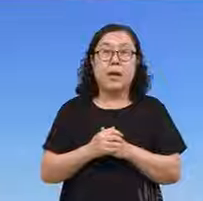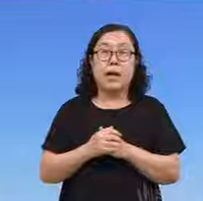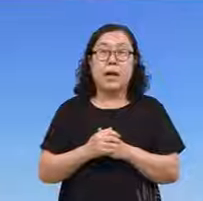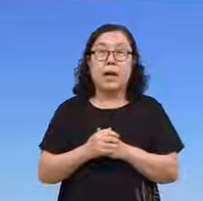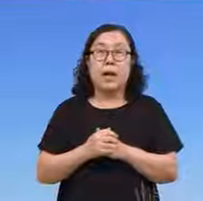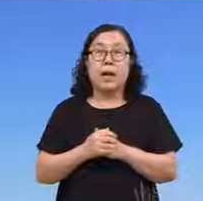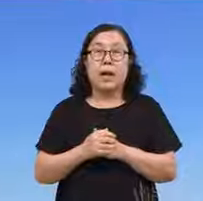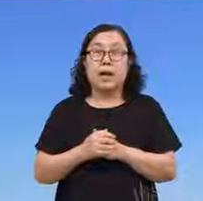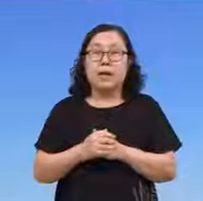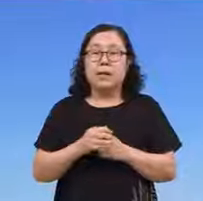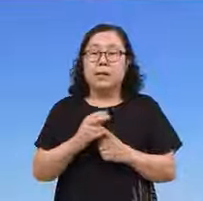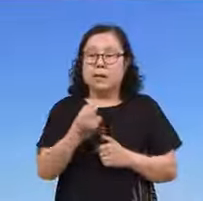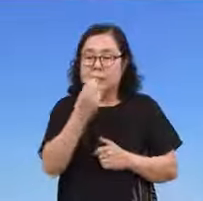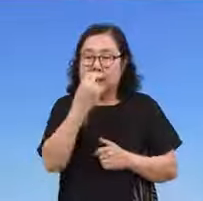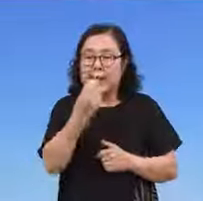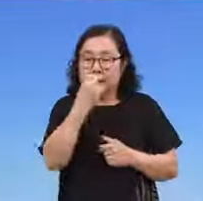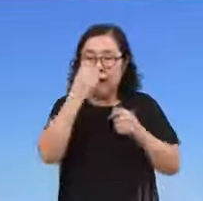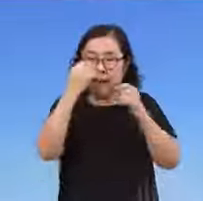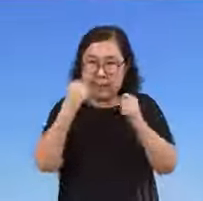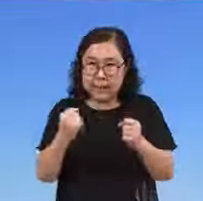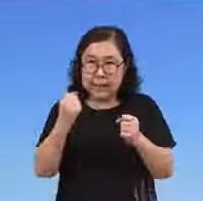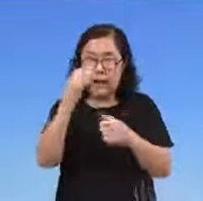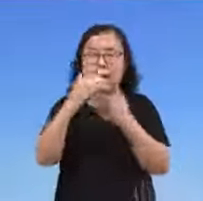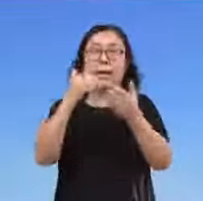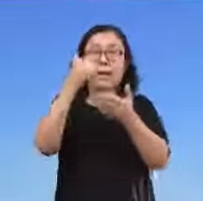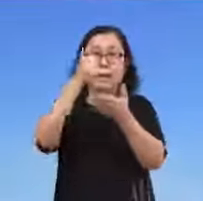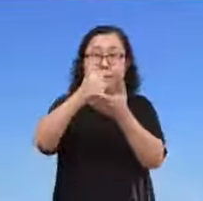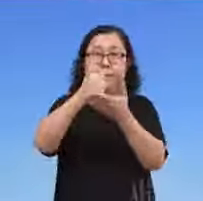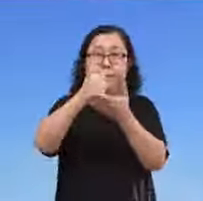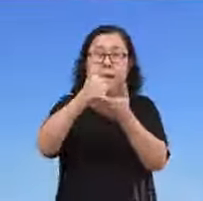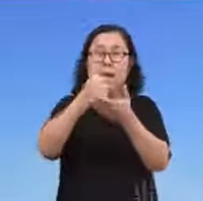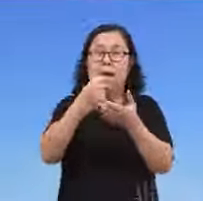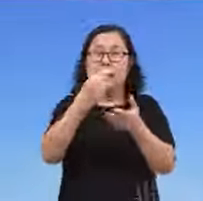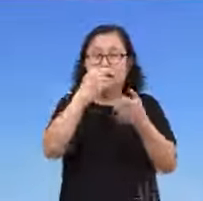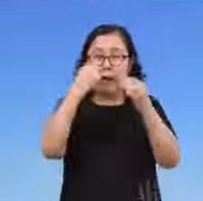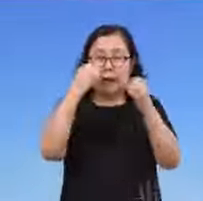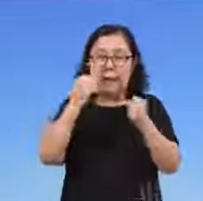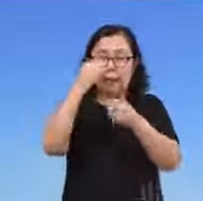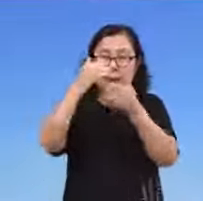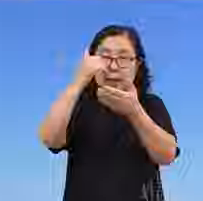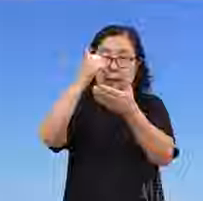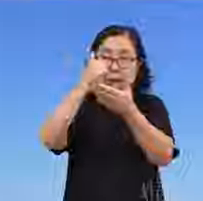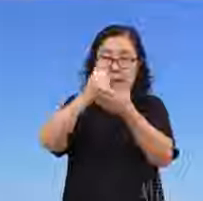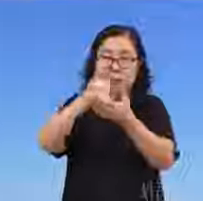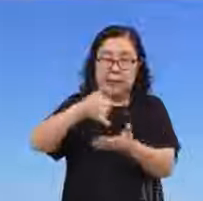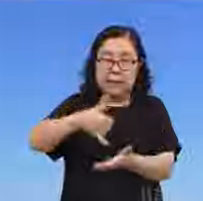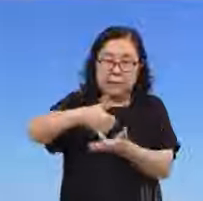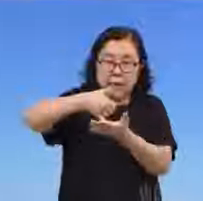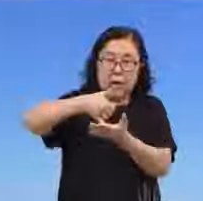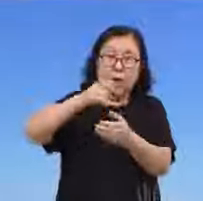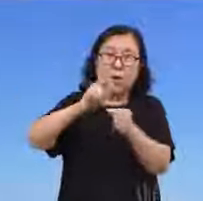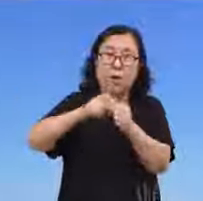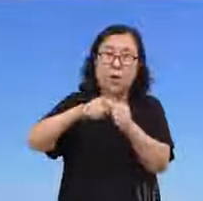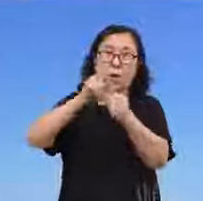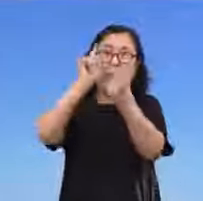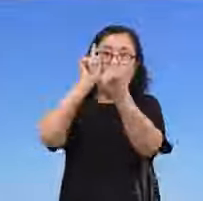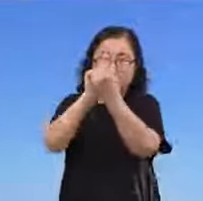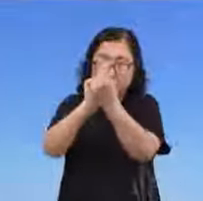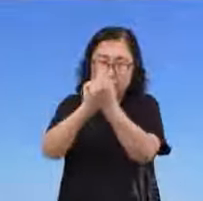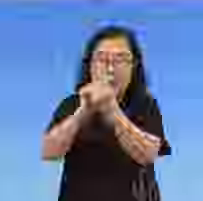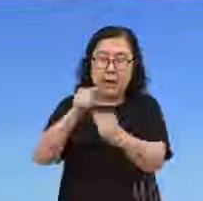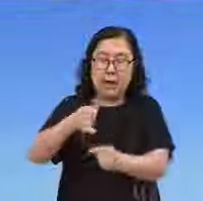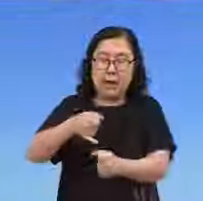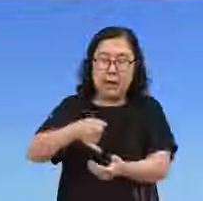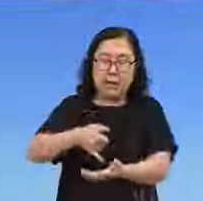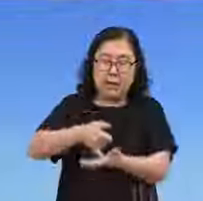그 하나님을 인격적으로 만나 그 하나님과 인격적으로 교제하는 신앙 공동체라는 사실입니다.